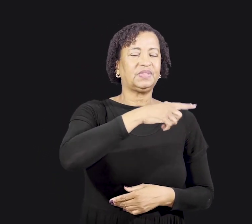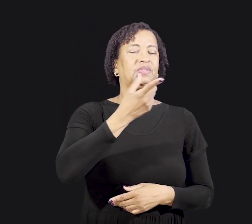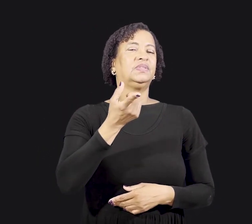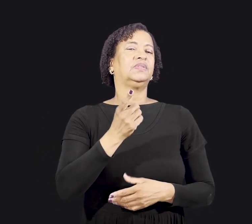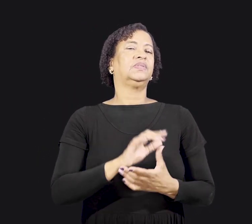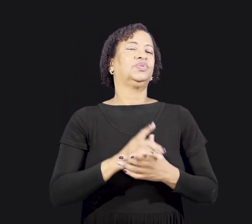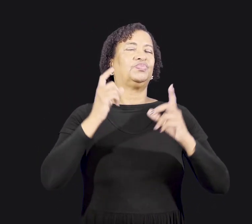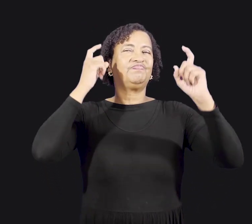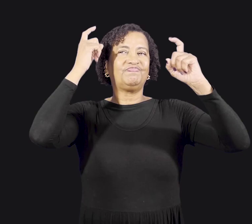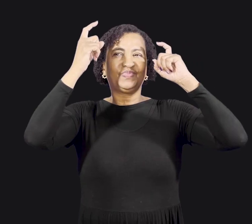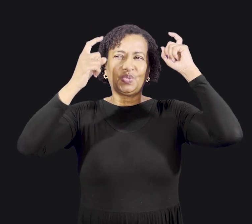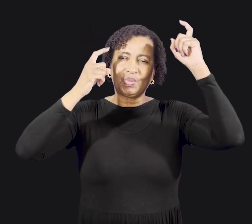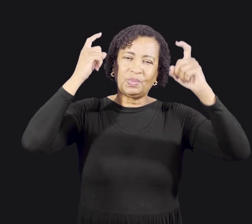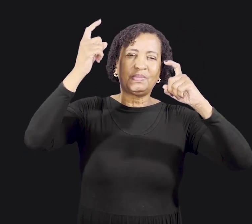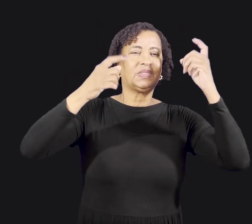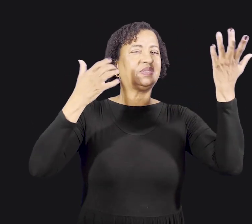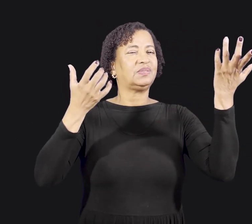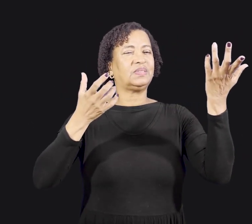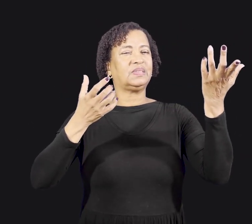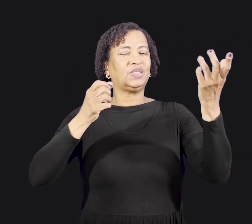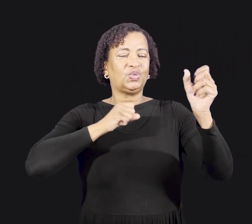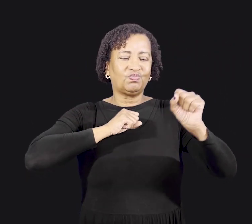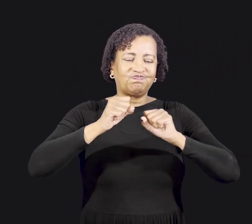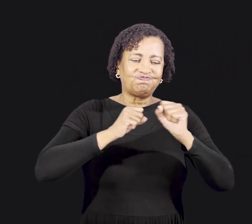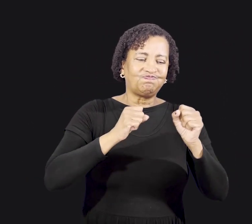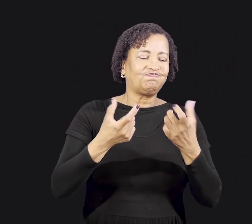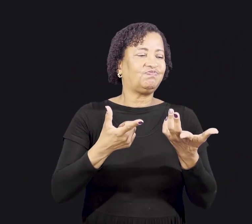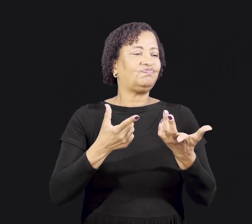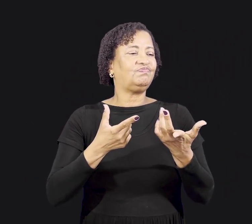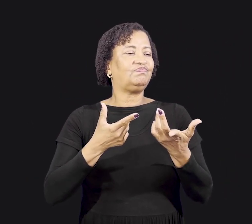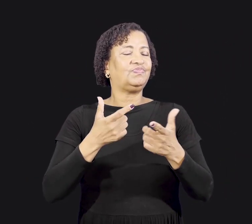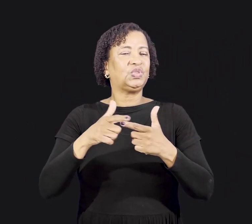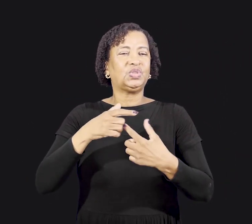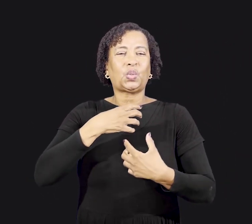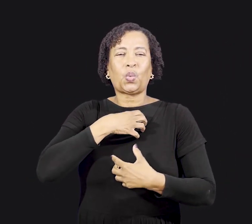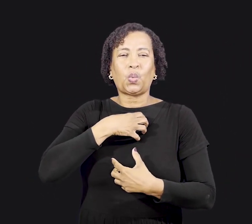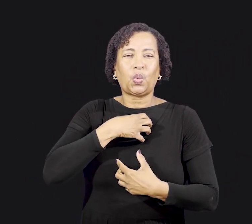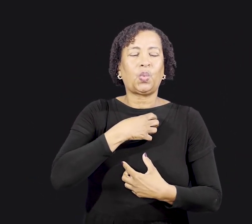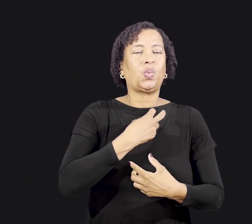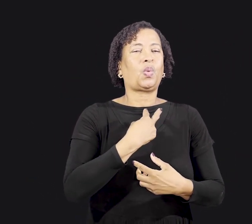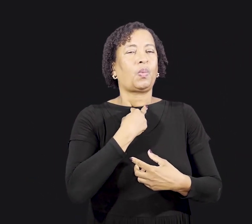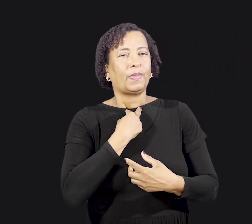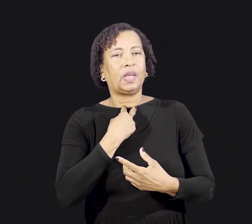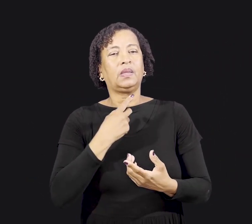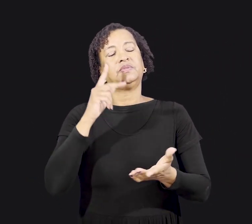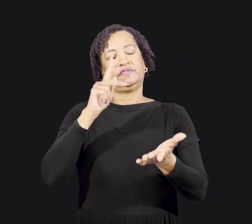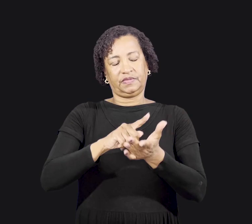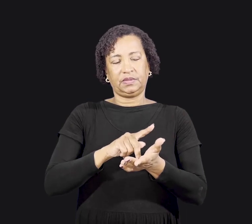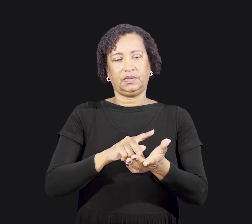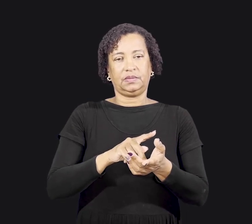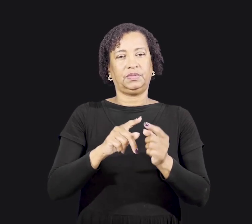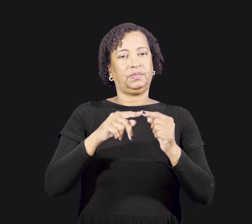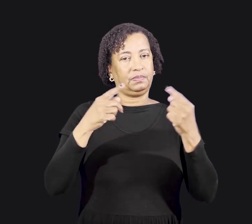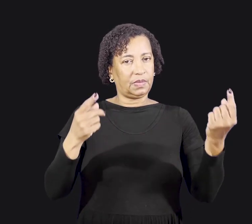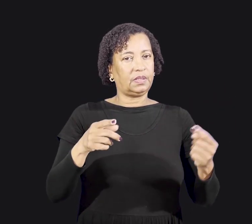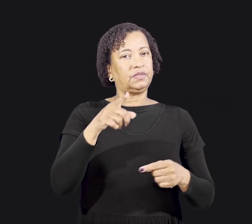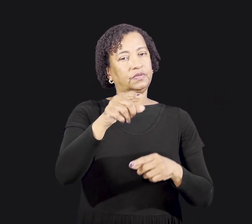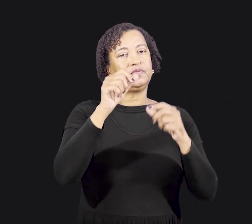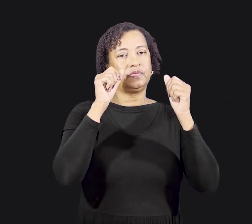dias de alta preocupação e correria de um lado para o outro. Essa é a grande verdade. Mas você não